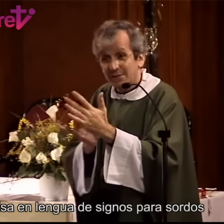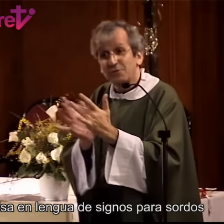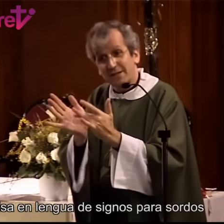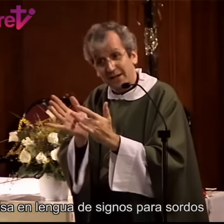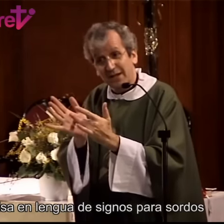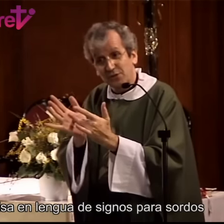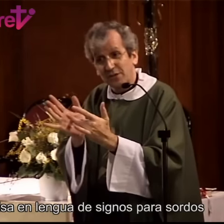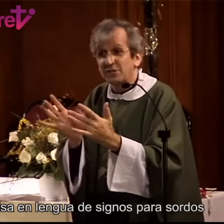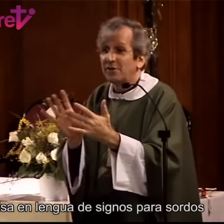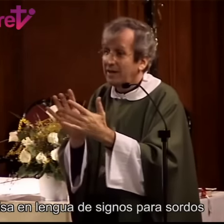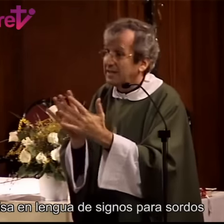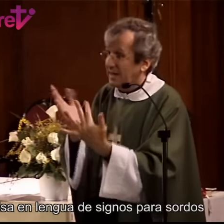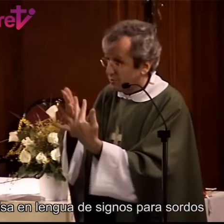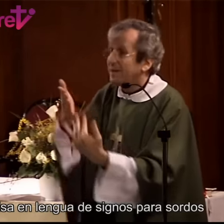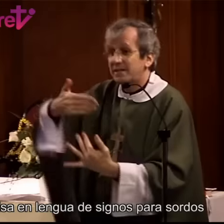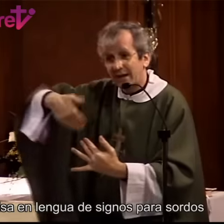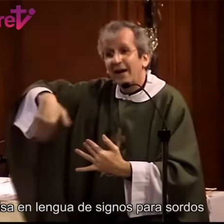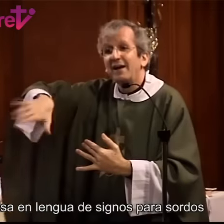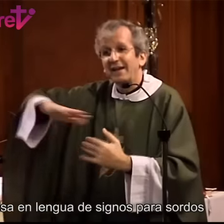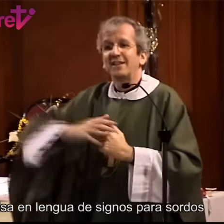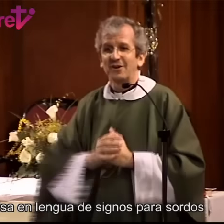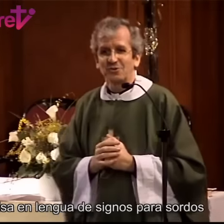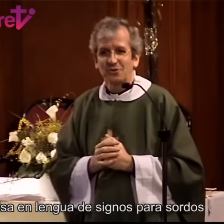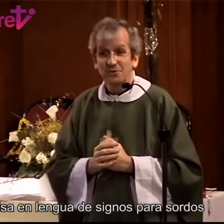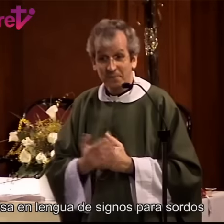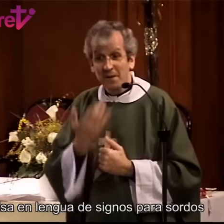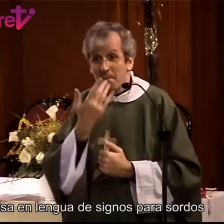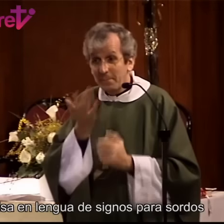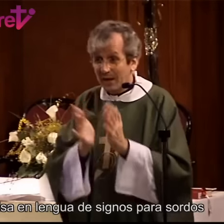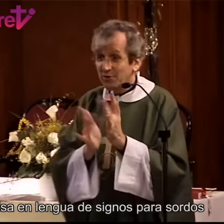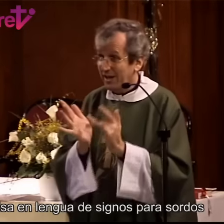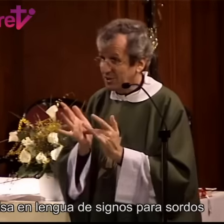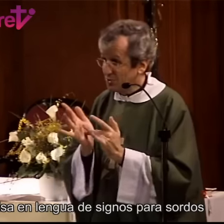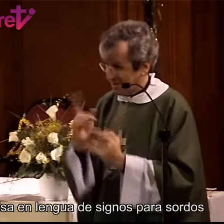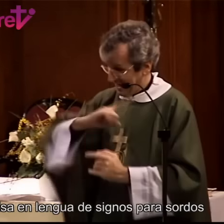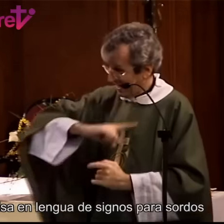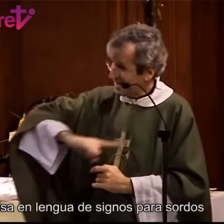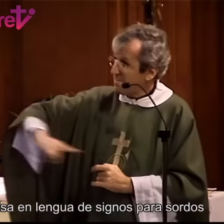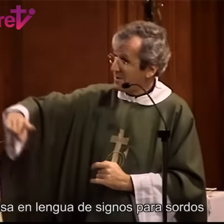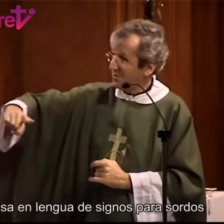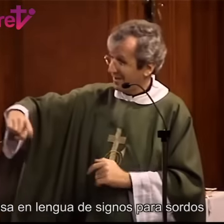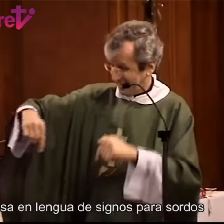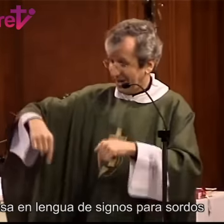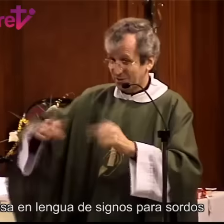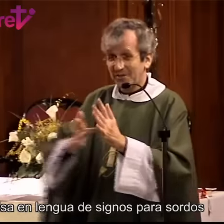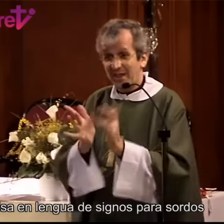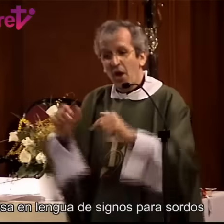más cerca de Jesucristo, estaremos más cerca entre nosotros. Pidamos a Jesús que se envíe, que Jesús dice,